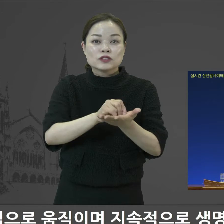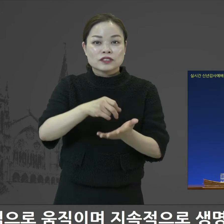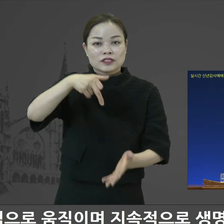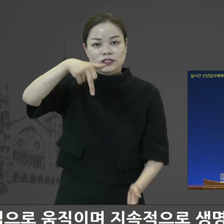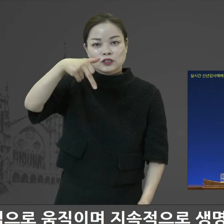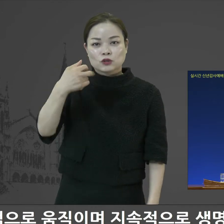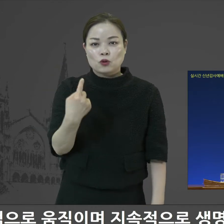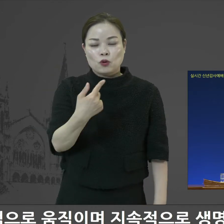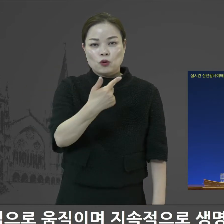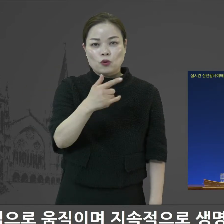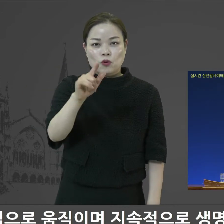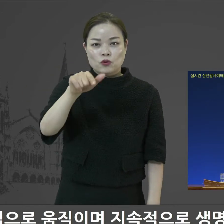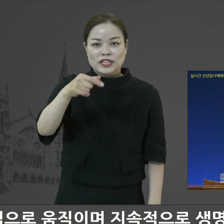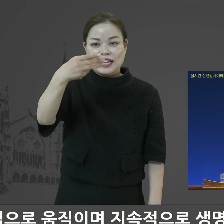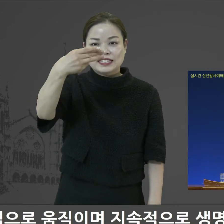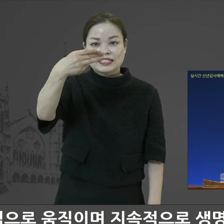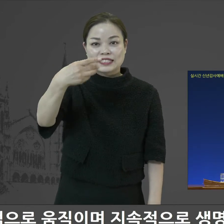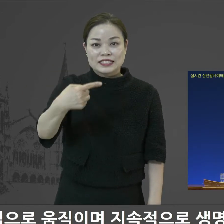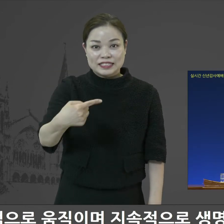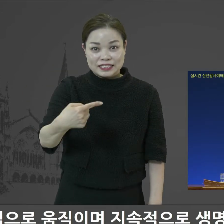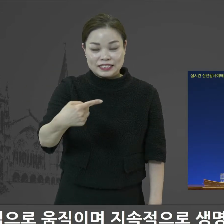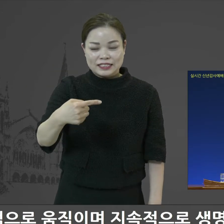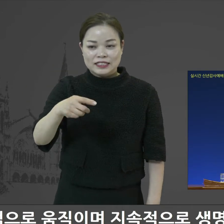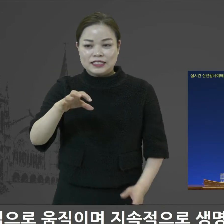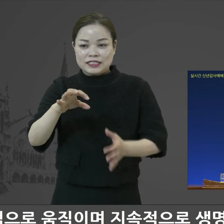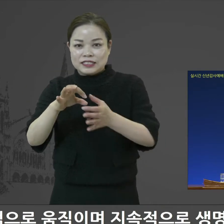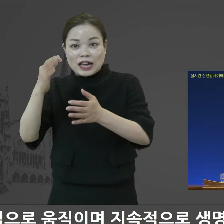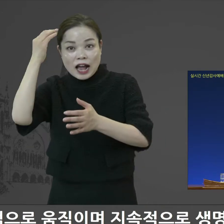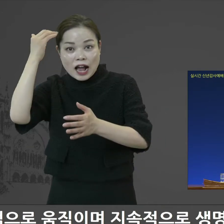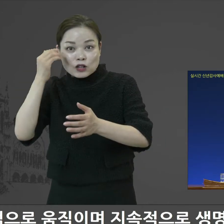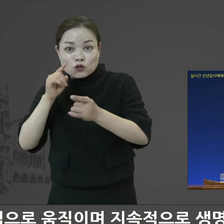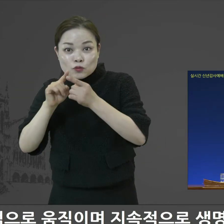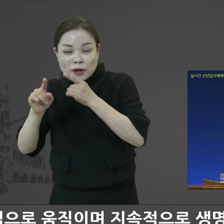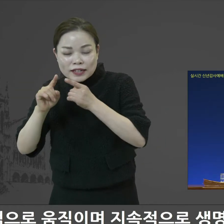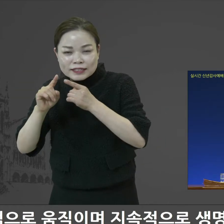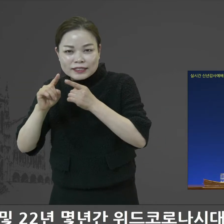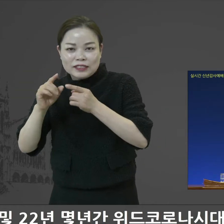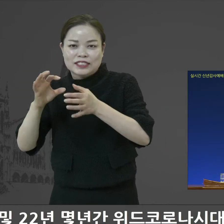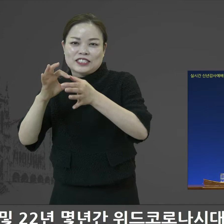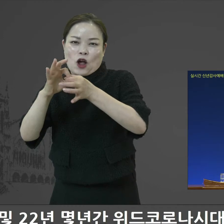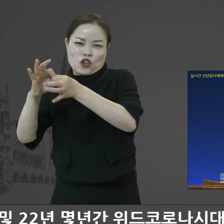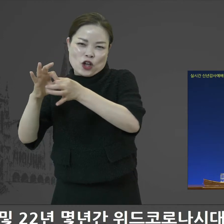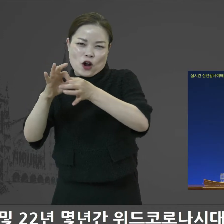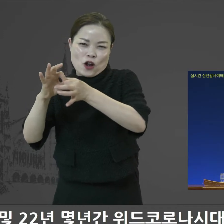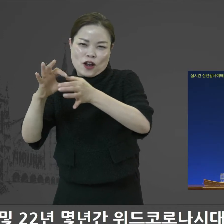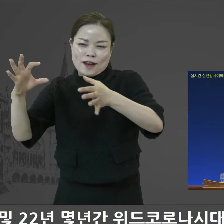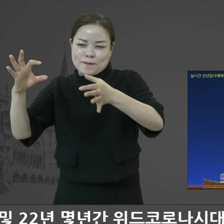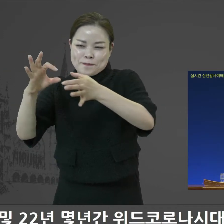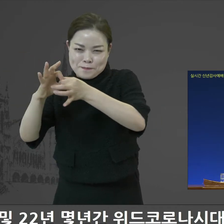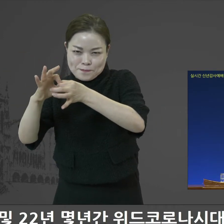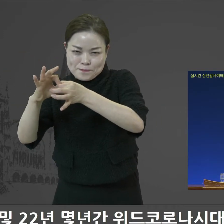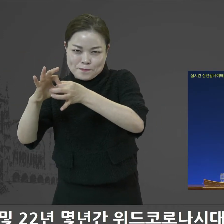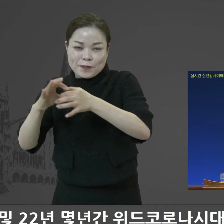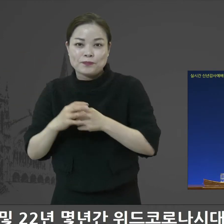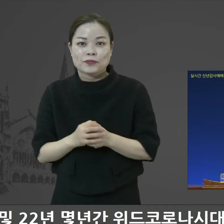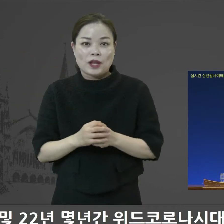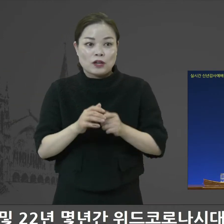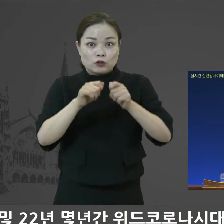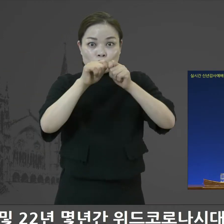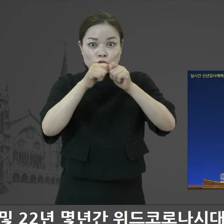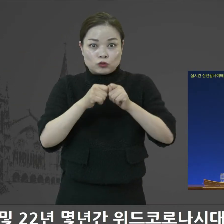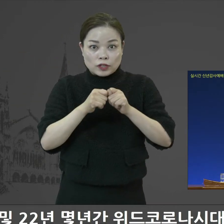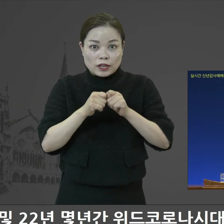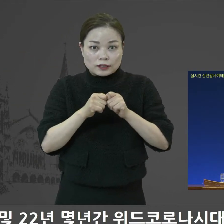커넥트, 우리말로는 연결되고 결합되다, 이런 주제입니다. 그리고 이것을